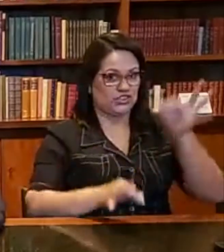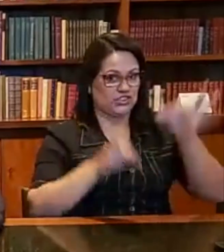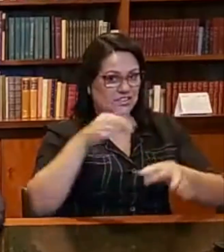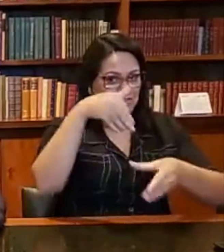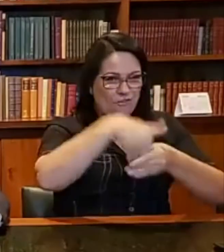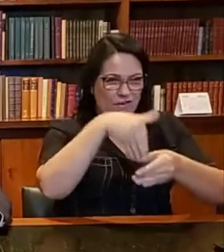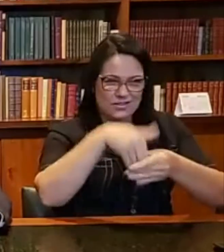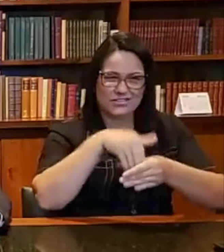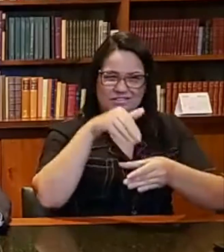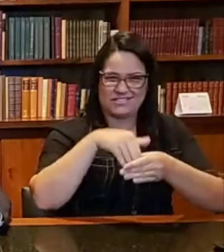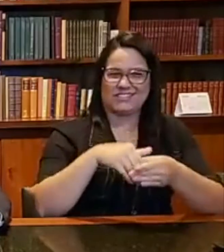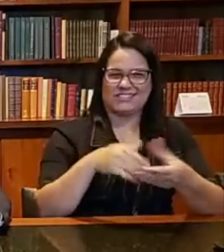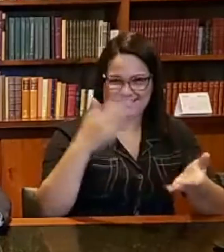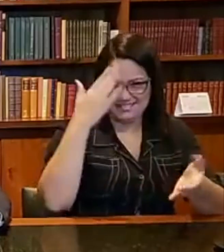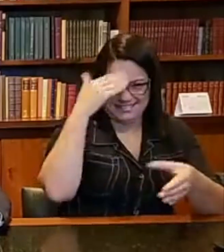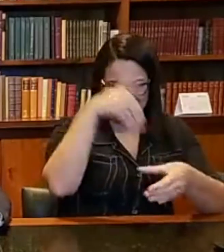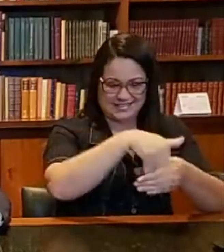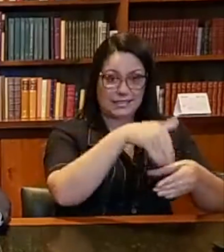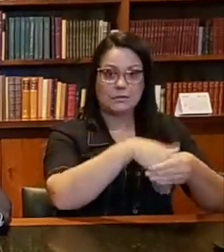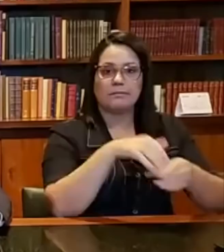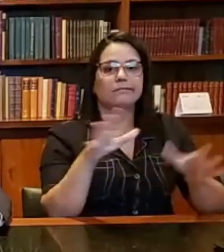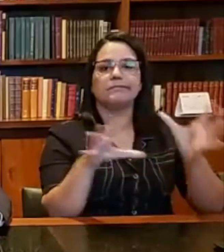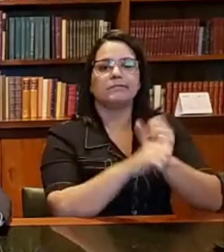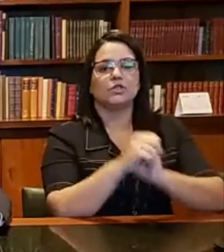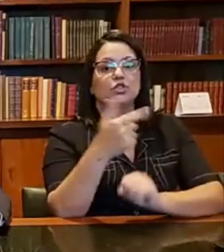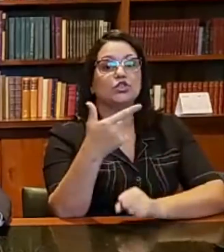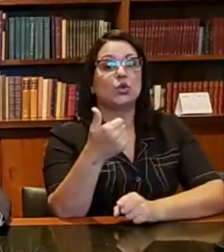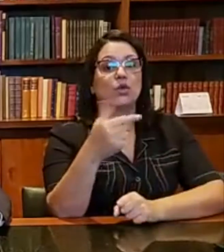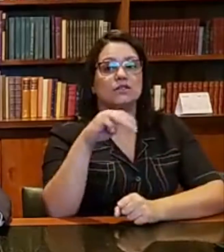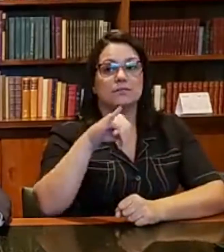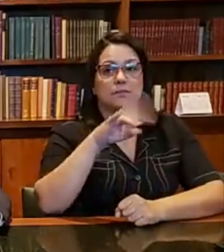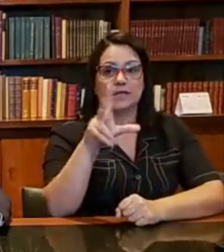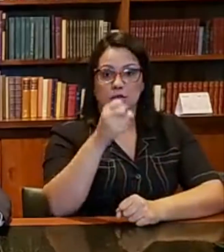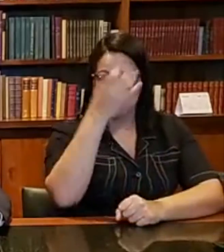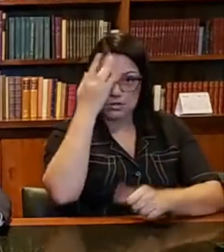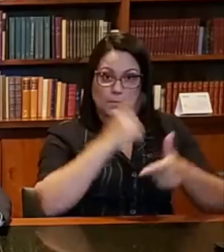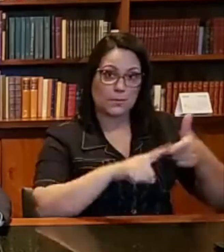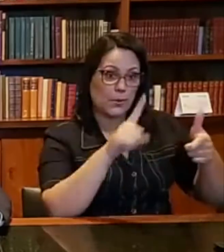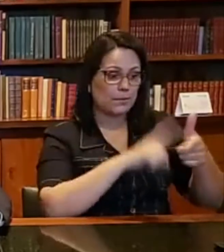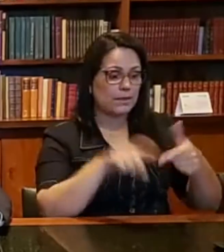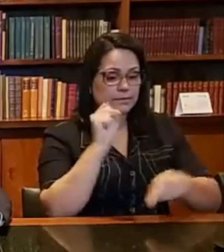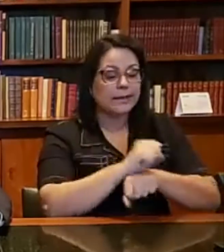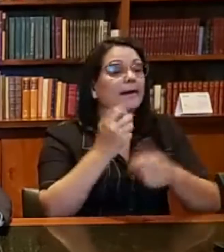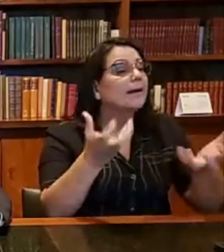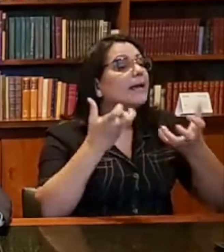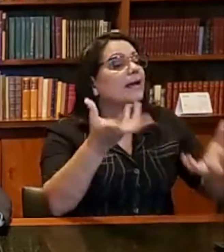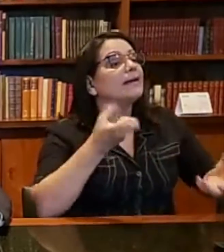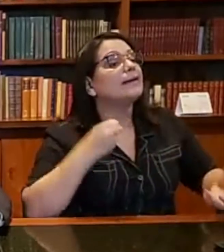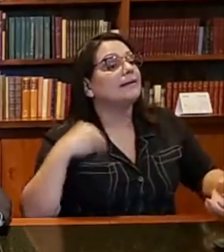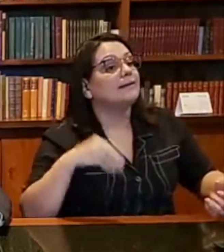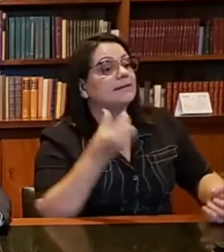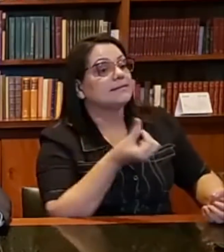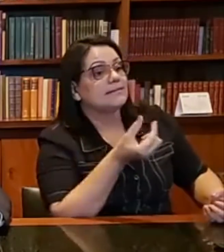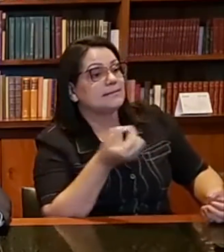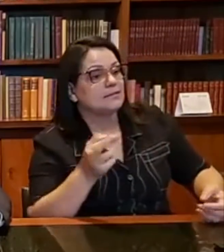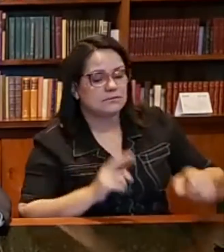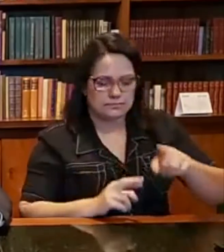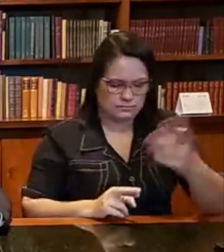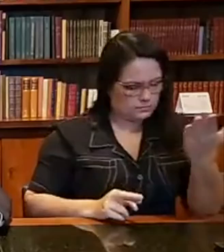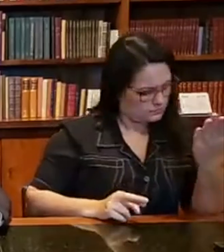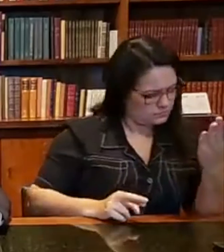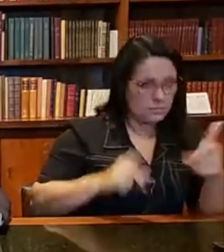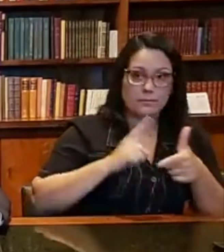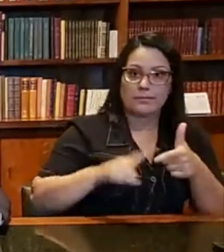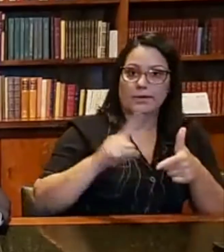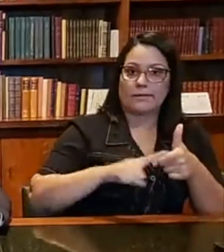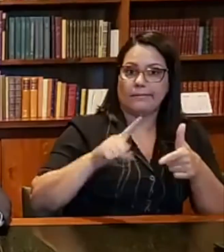ao redor de 12 milhões de pessoas, só puderam começar a se cadastrar na sexta-feira